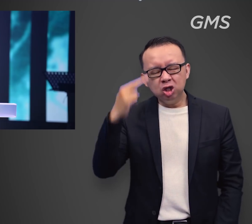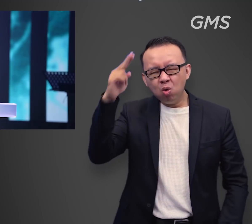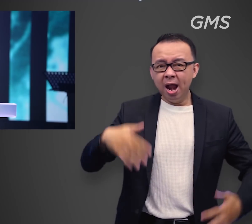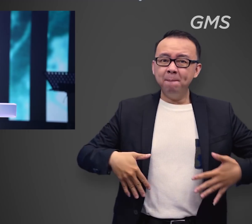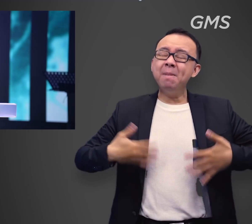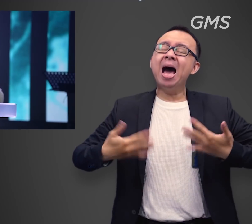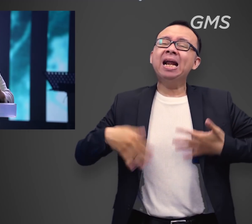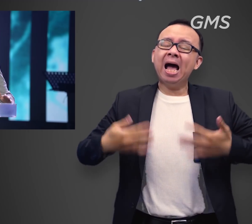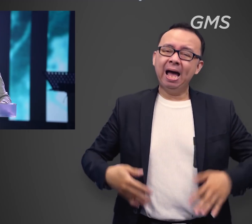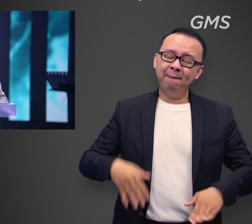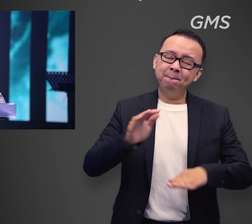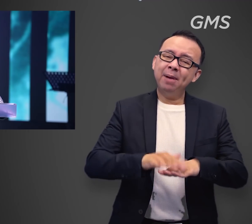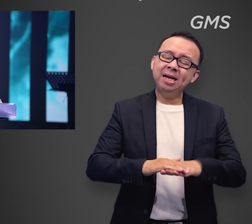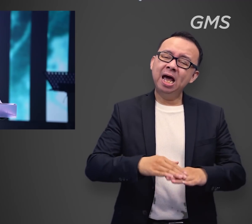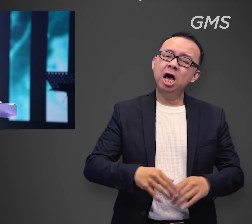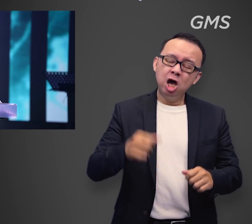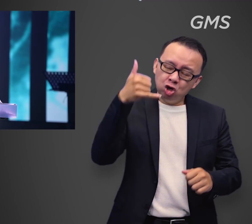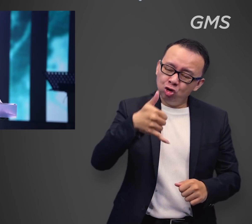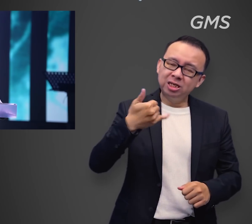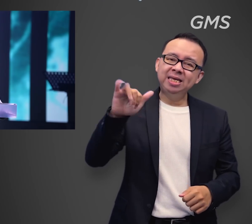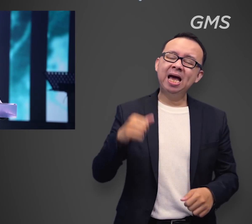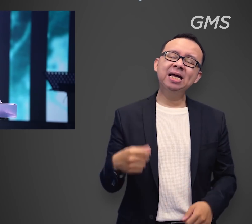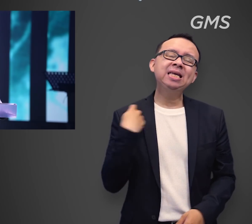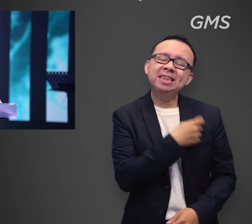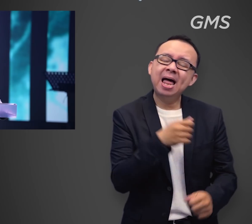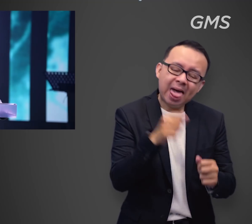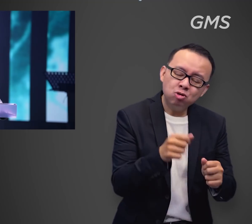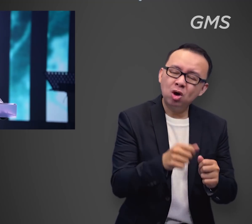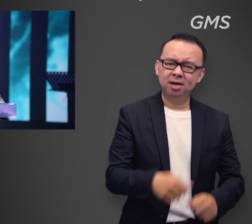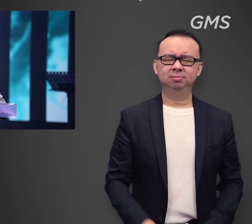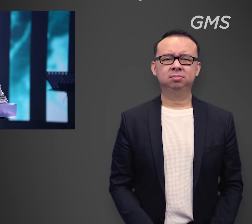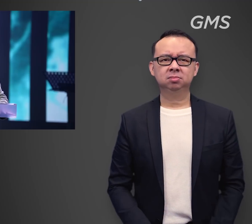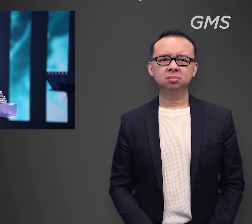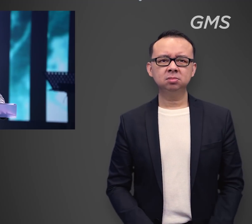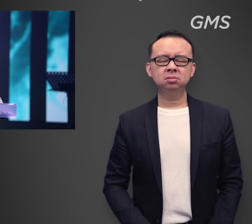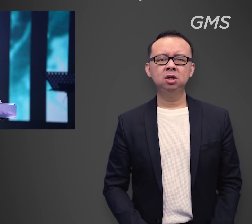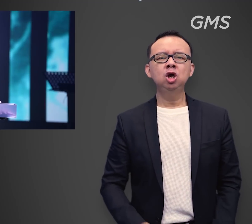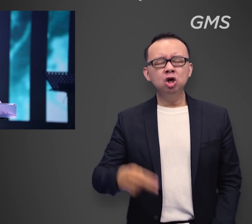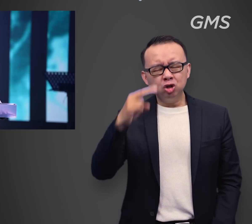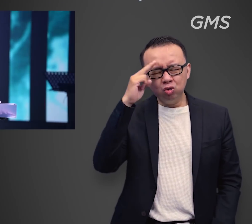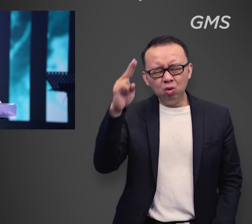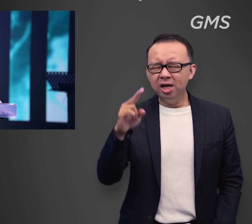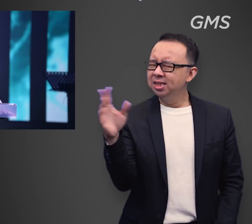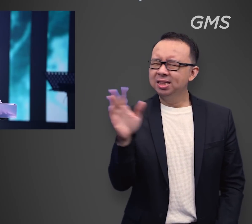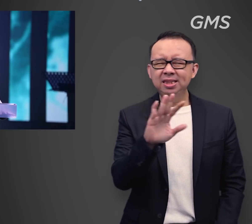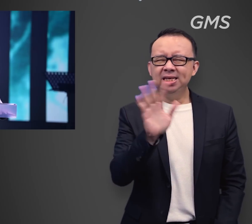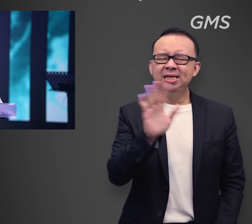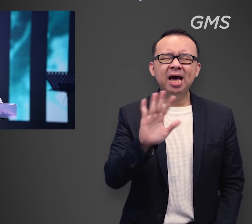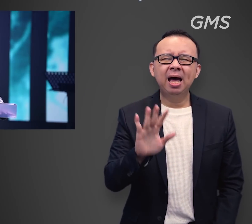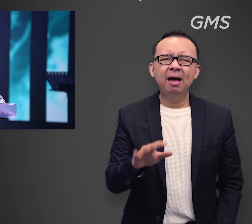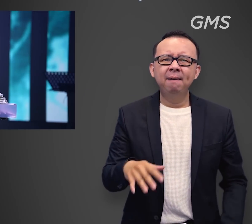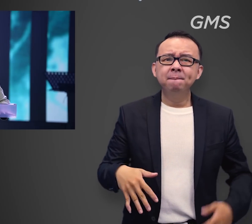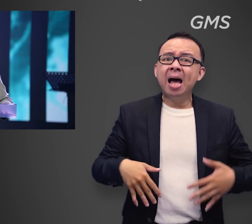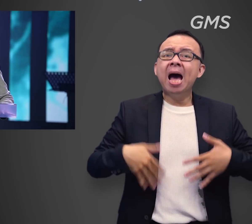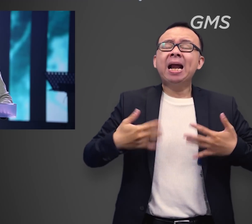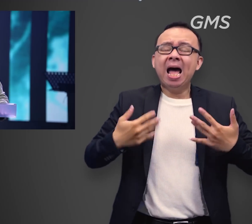kita lakukan. Tapi satu prinsip ini, saya tulis begini, Tuhan itu tidak pernah bertahan dalam murkanya sebab kasihnya